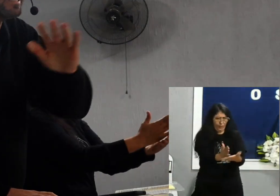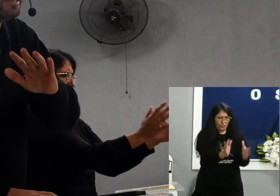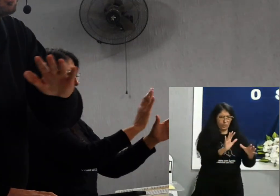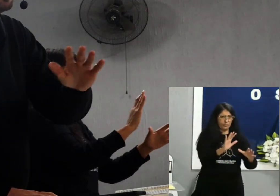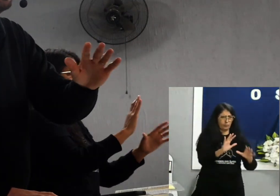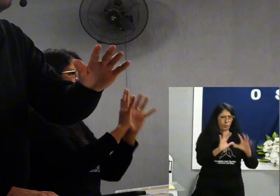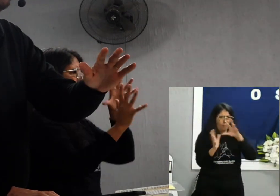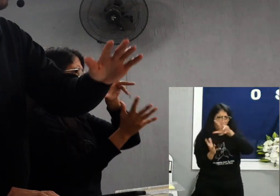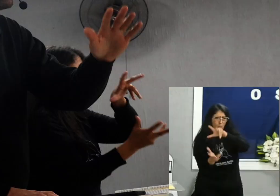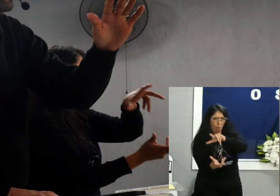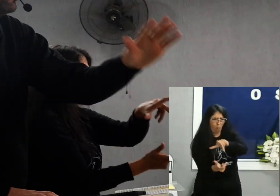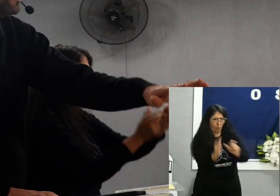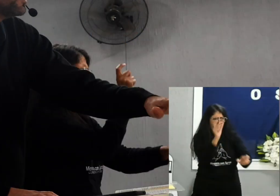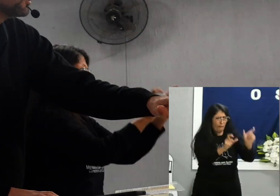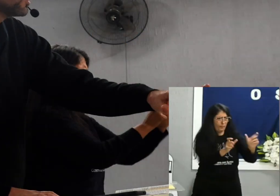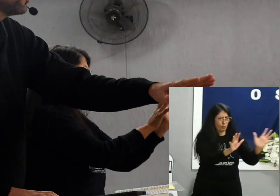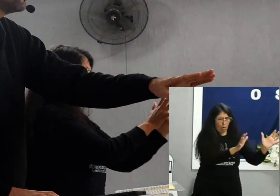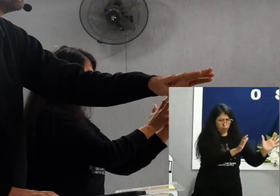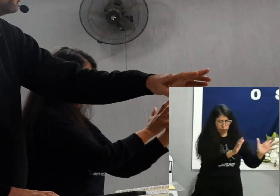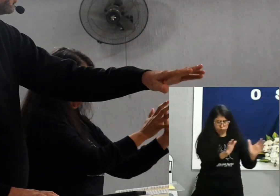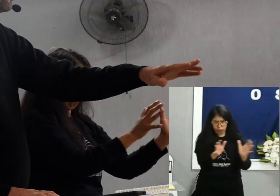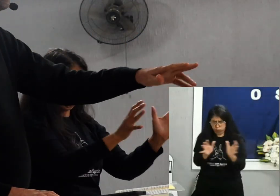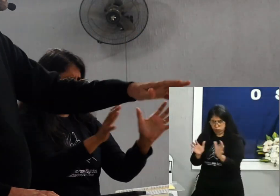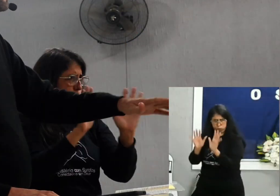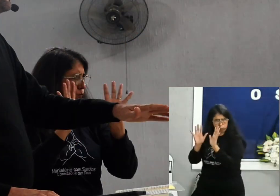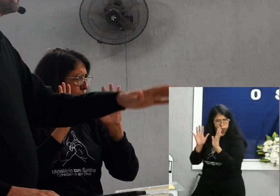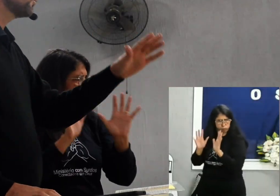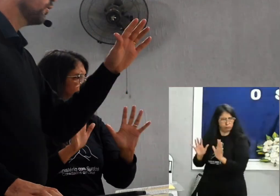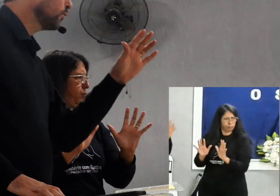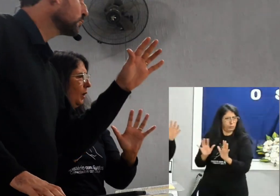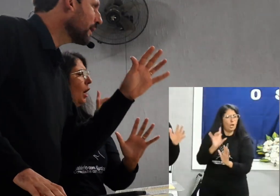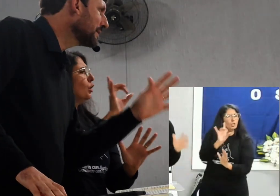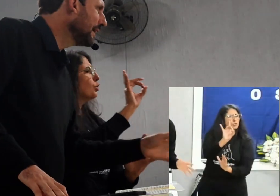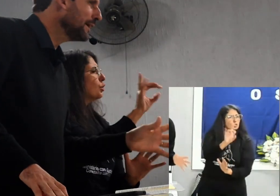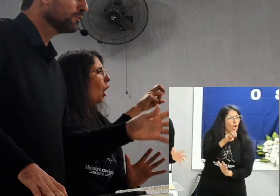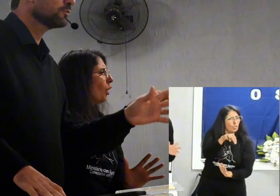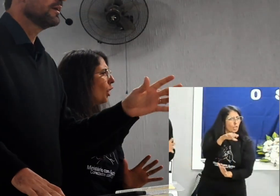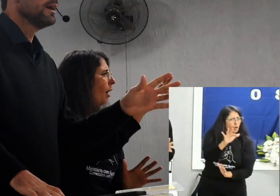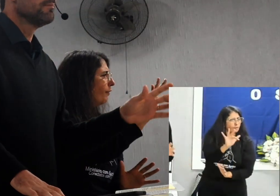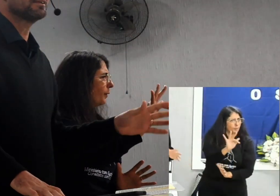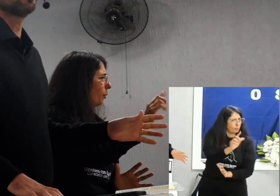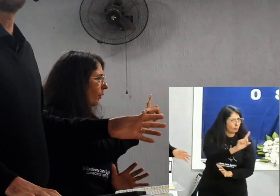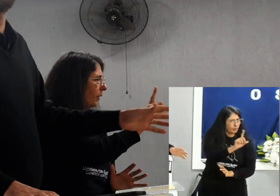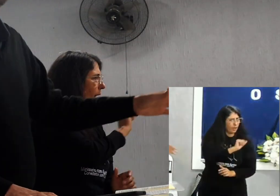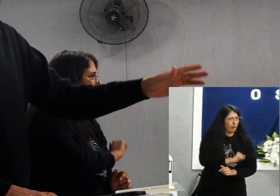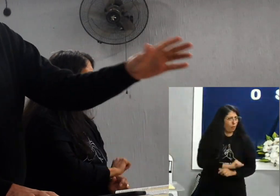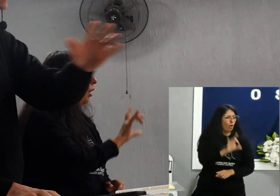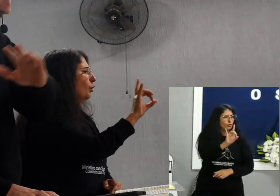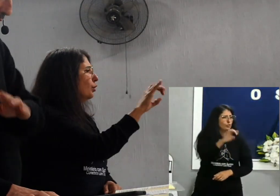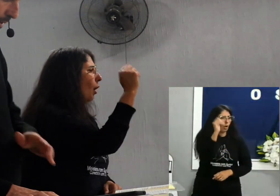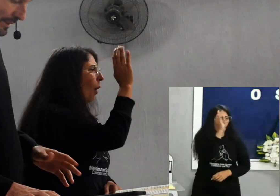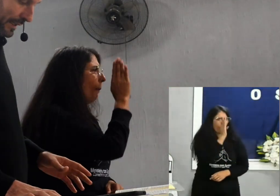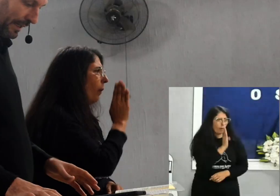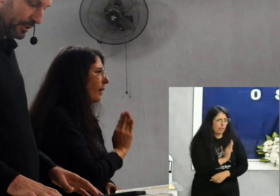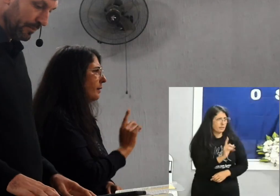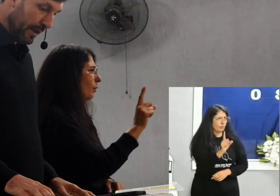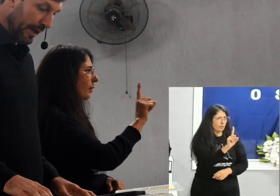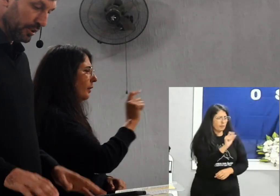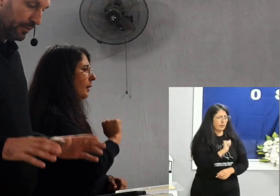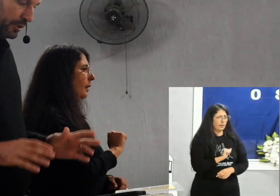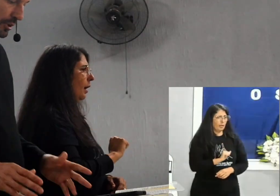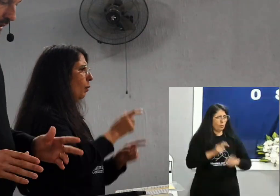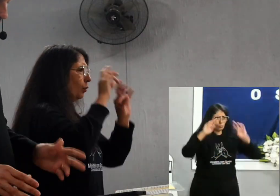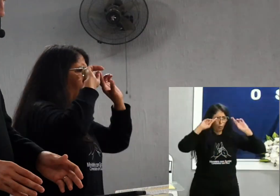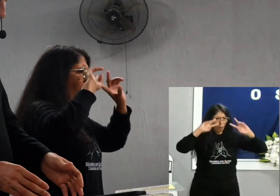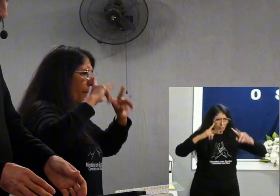a humanidade, não só as pessoas de Nova Friburgo, não só os brasileiros, mas toda a humanidade